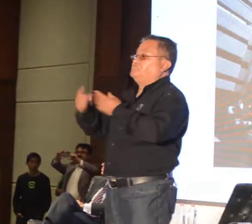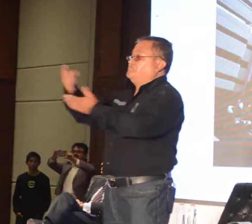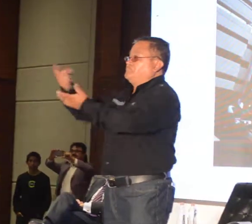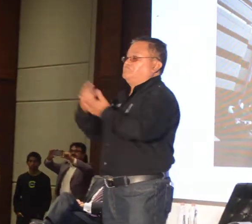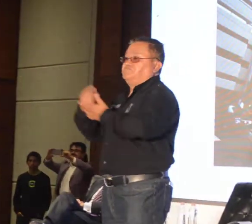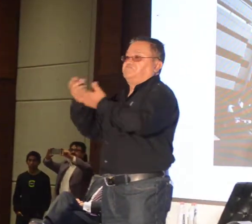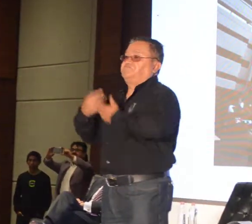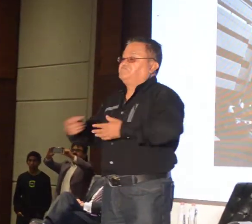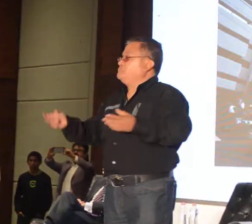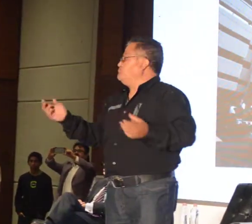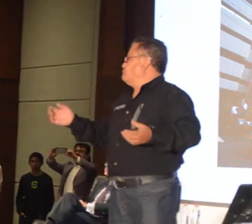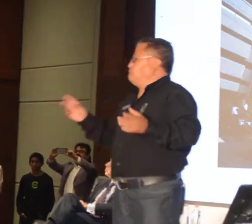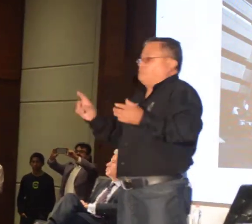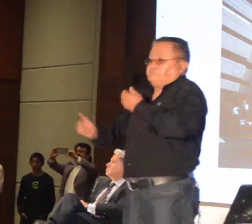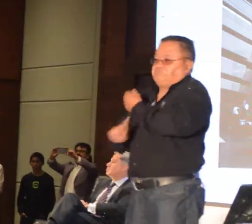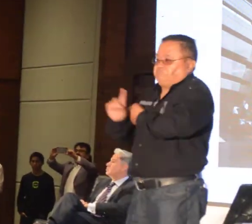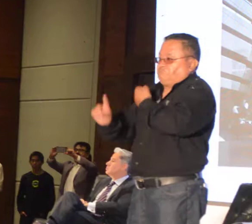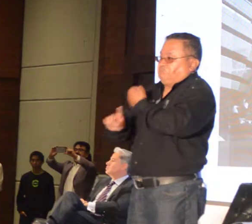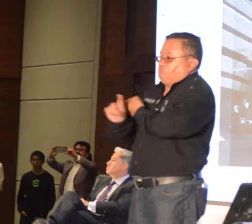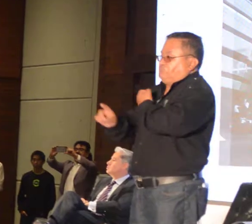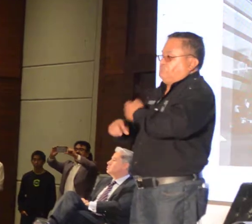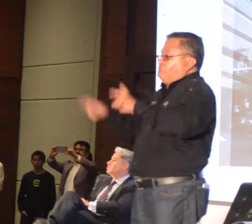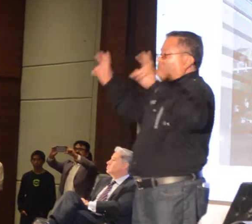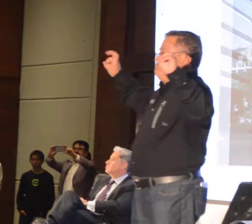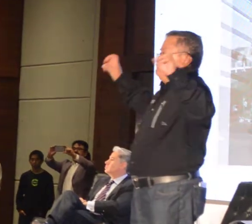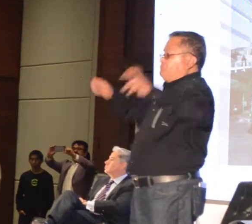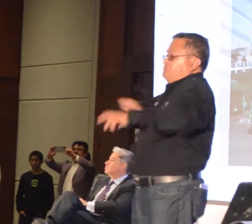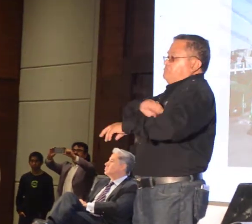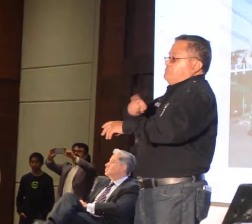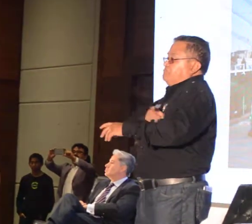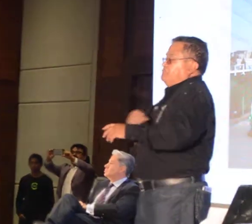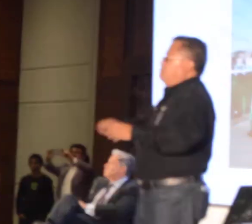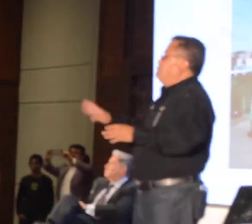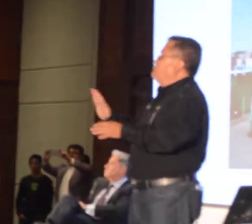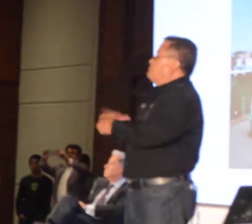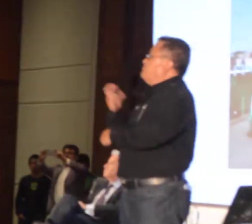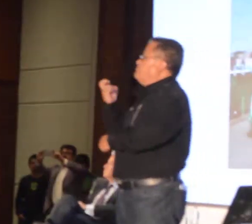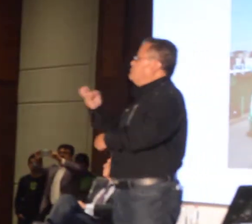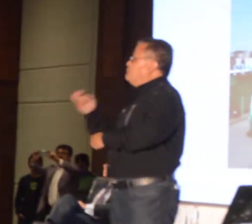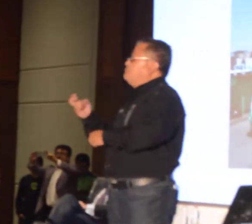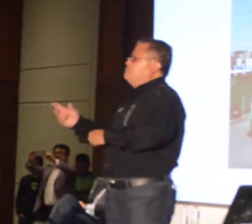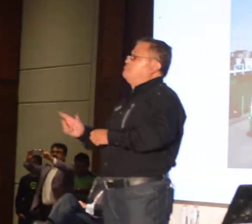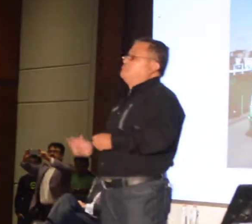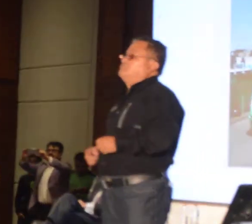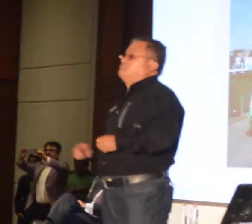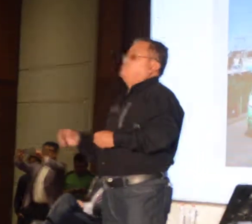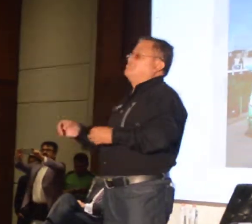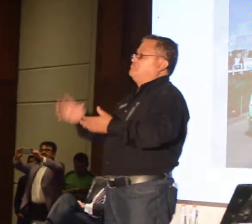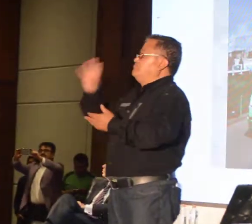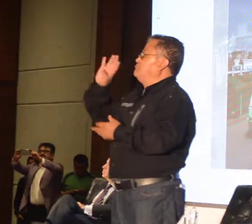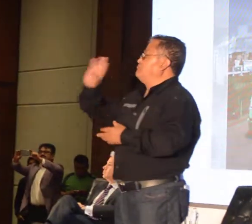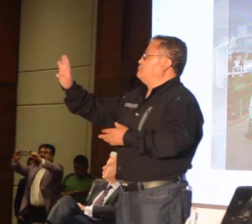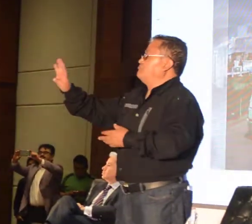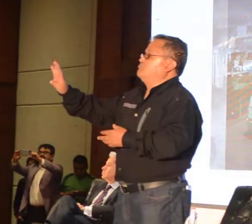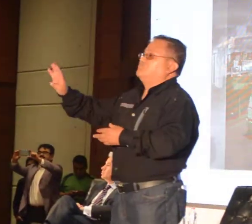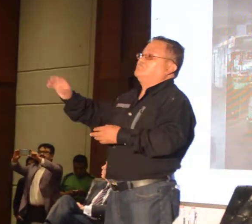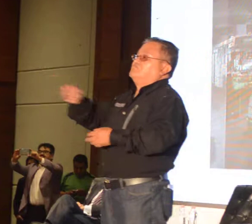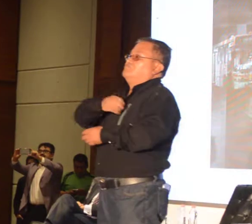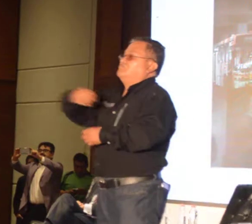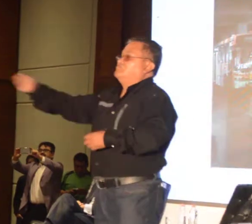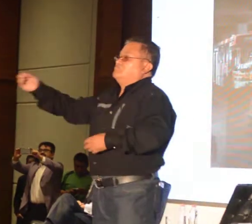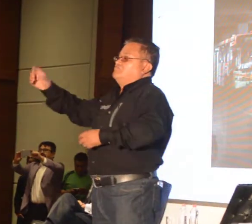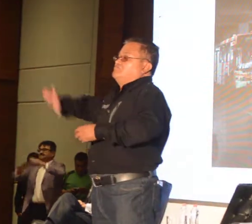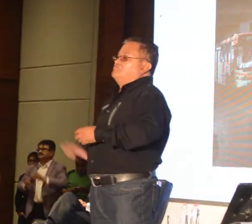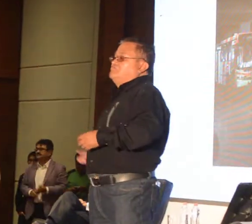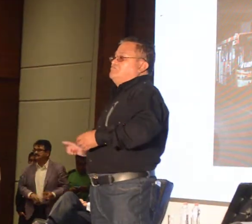problema severo en la ciudad por el tema de la salud, y por eso estas políticas del cuarto orden de gobierno tienen que ver no